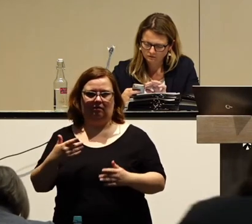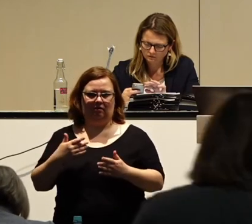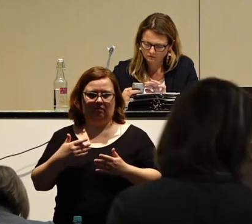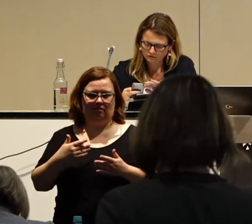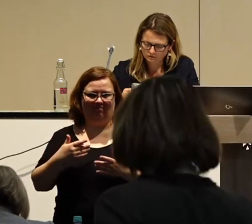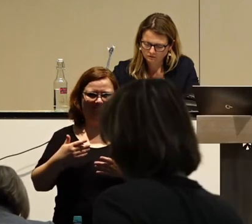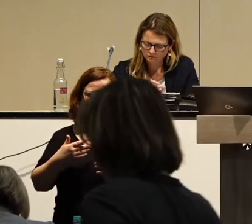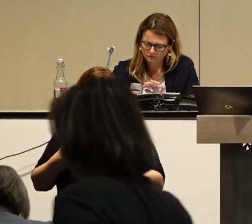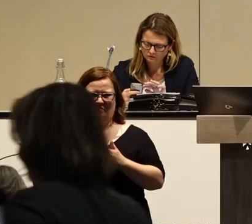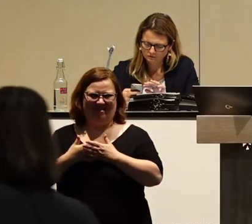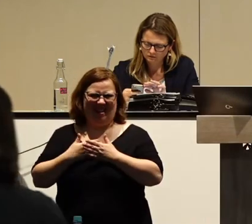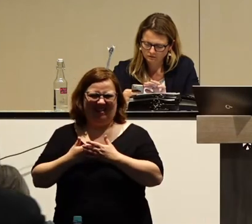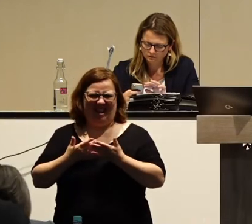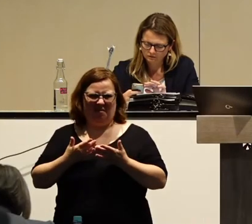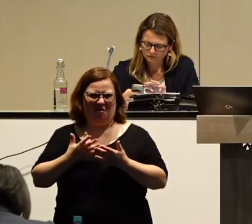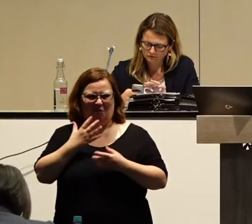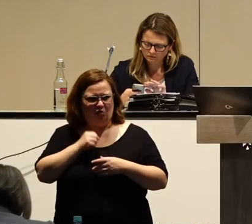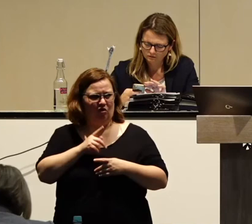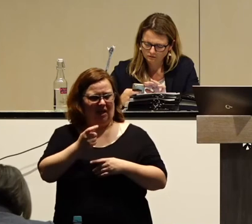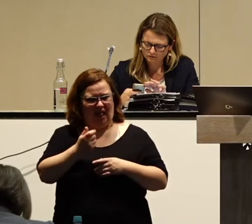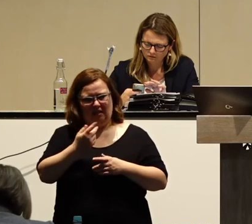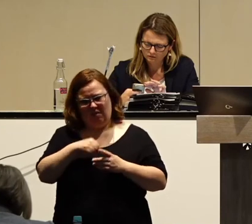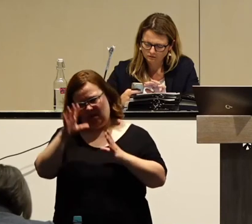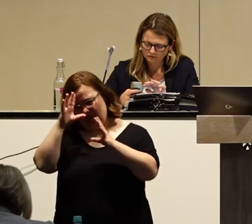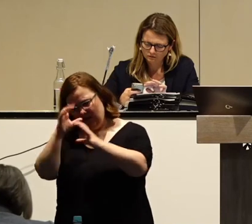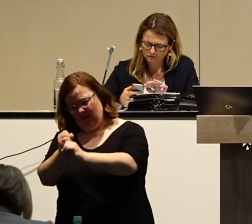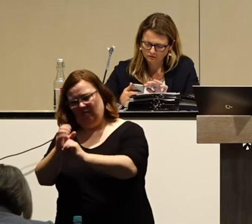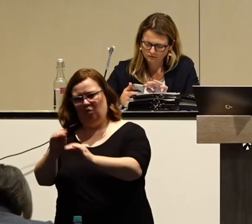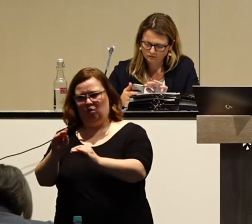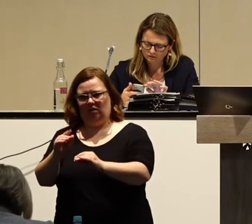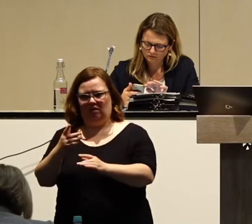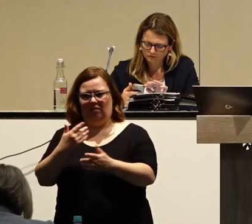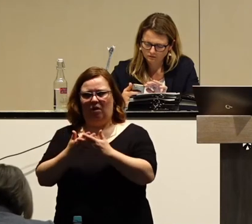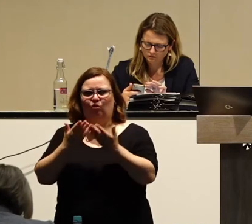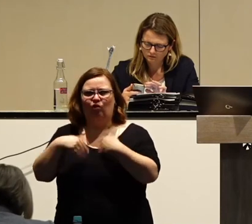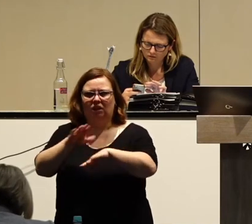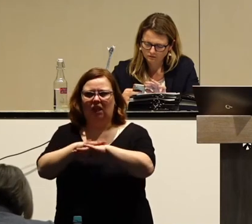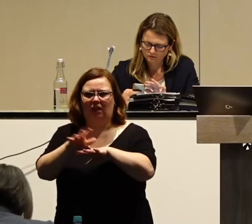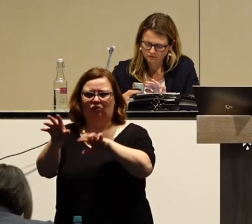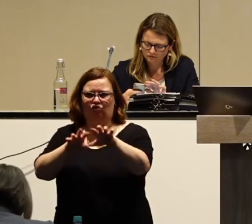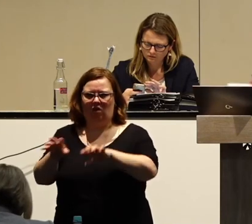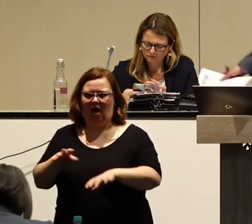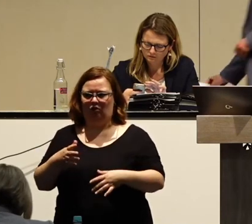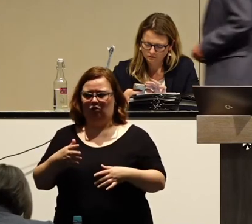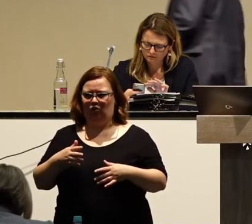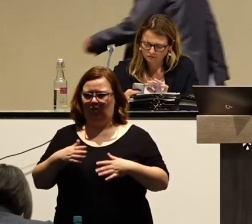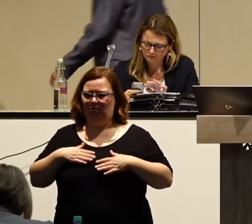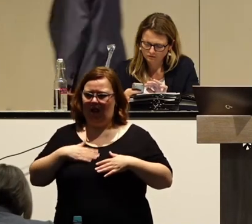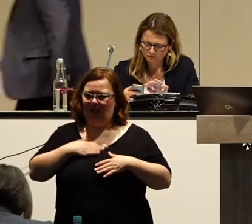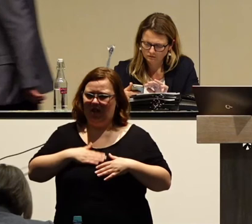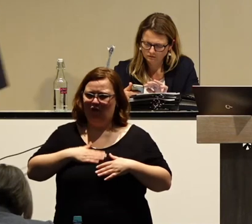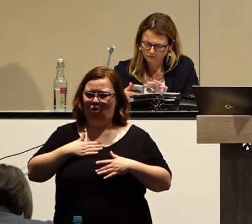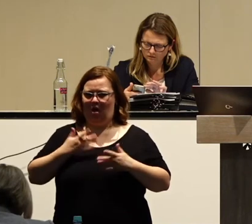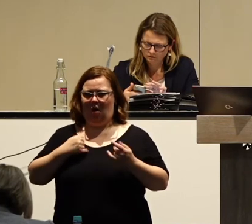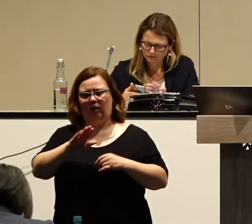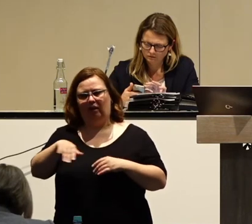ich das eigentlich ganz gerne, dass dieses Geld mehr dafür verwendet wird, dass für die Freizeitgestaltung etwas getan wird und